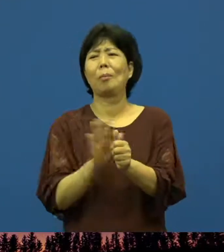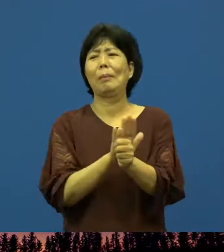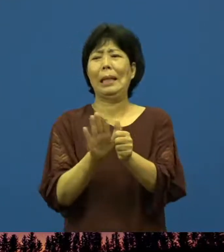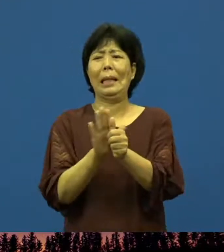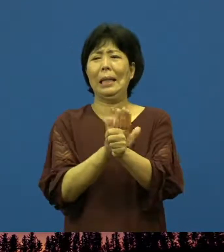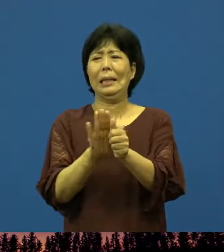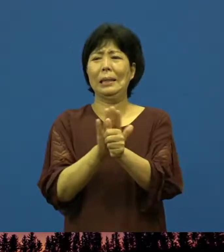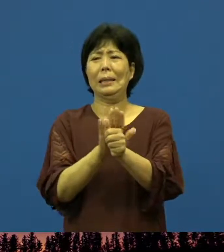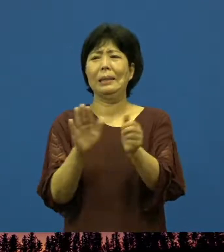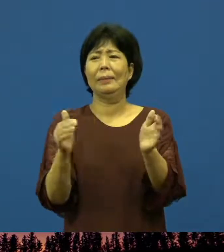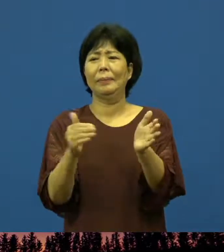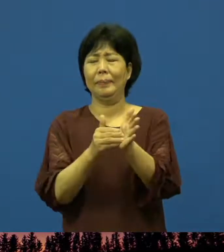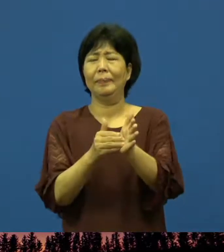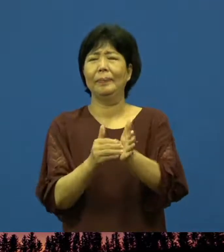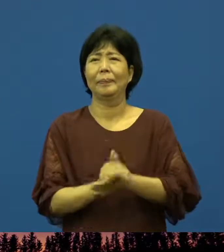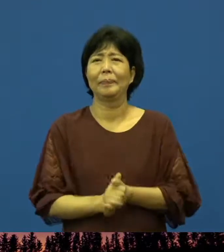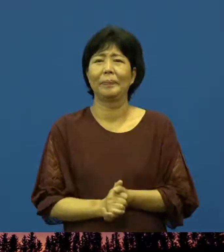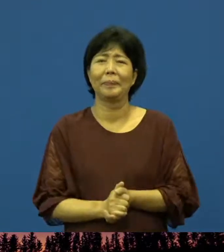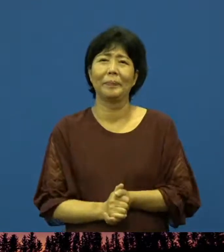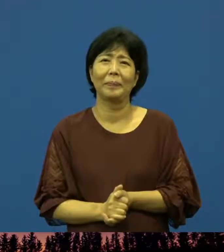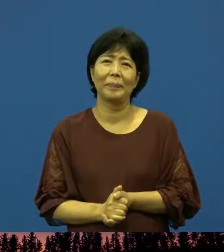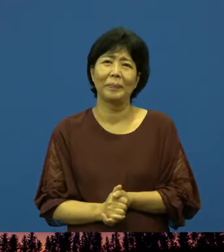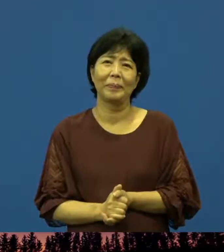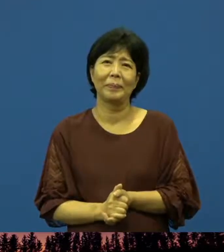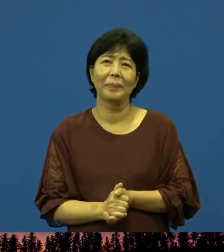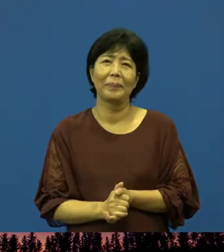주목하고 우리의 손으로 만진 바라.